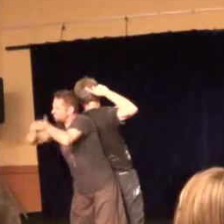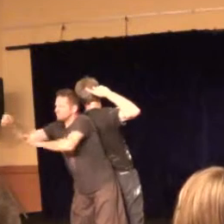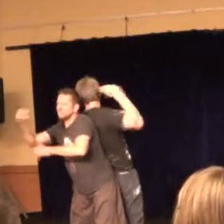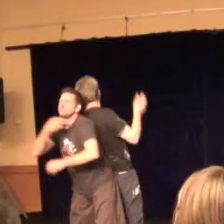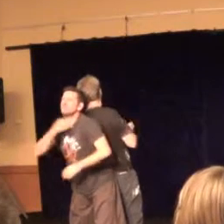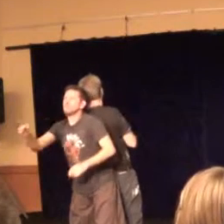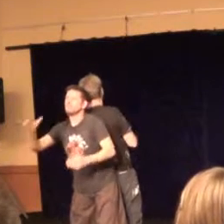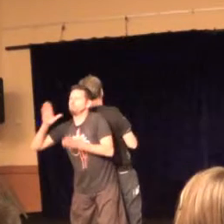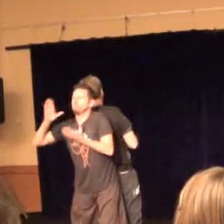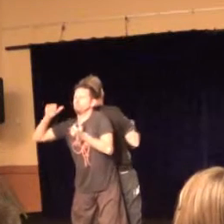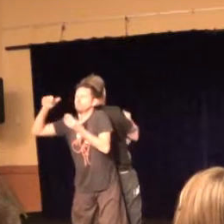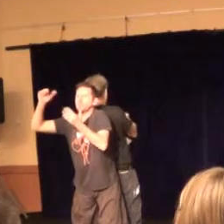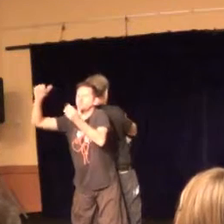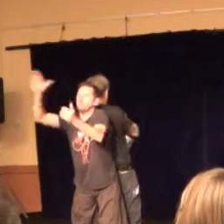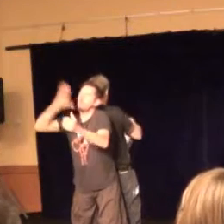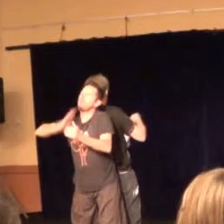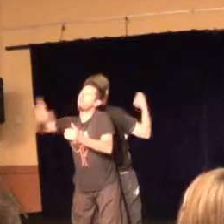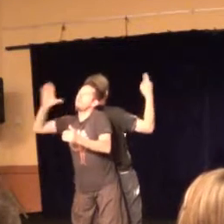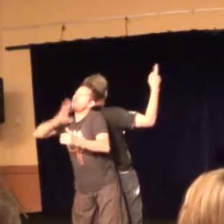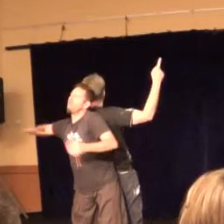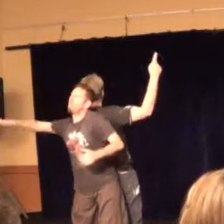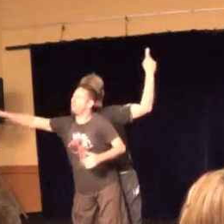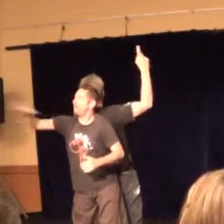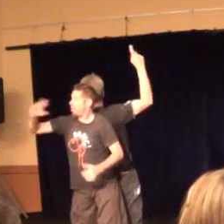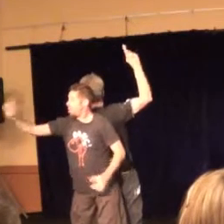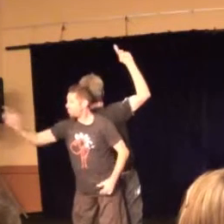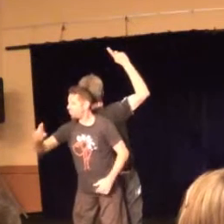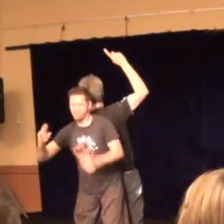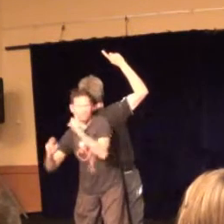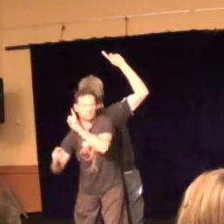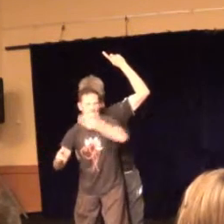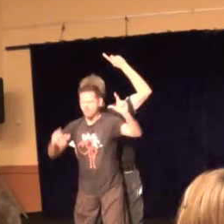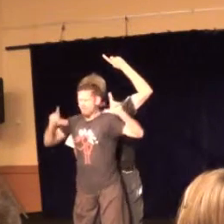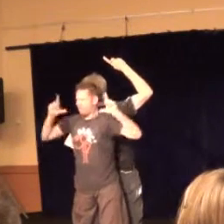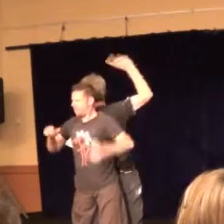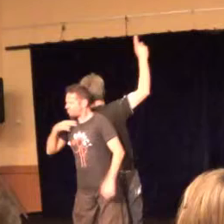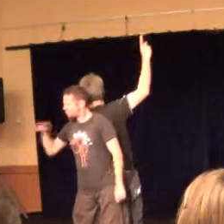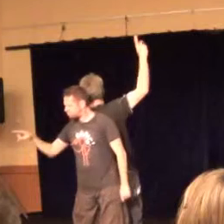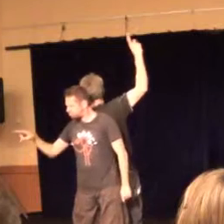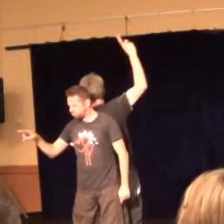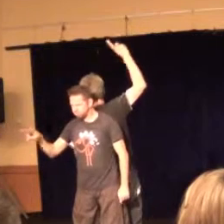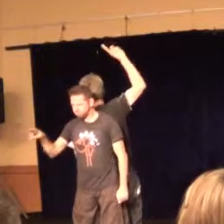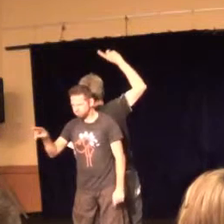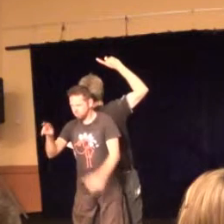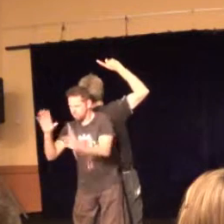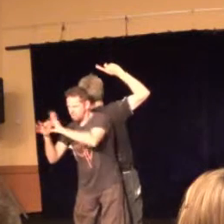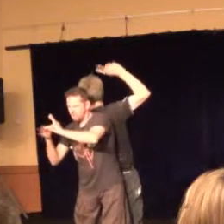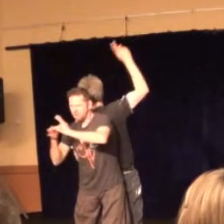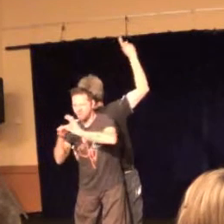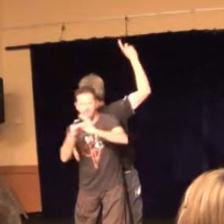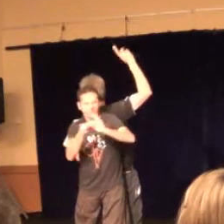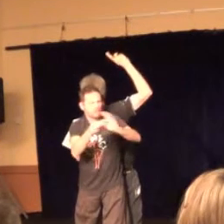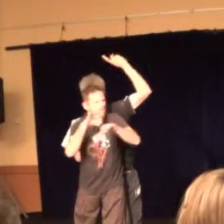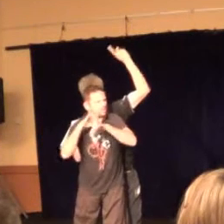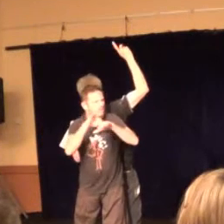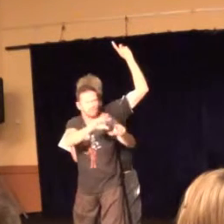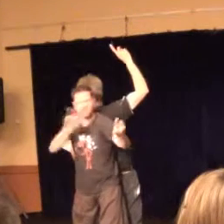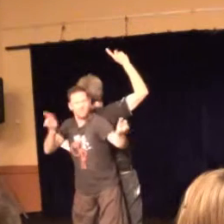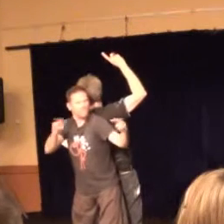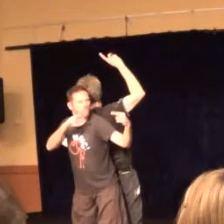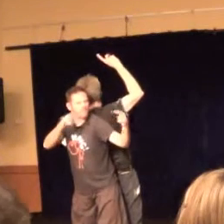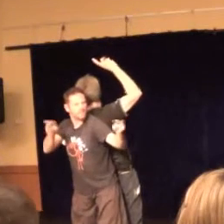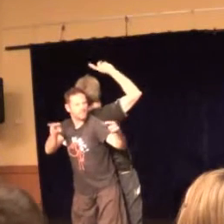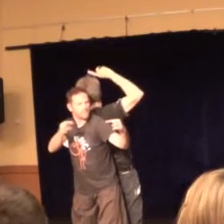j'espère que je serai là quand ils partiront, j'espère que je saurai leur tenir la main et que nos derniers regards